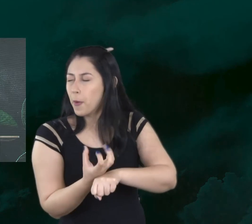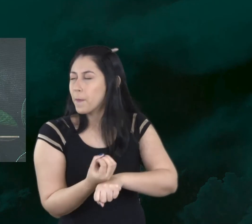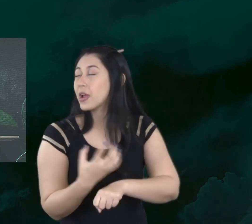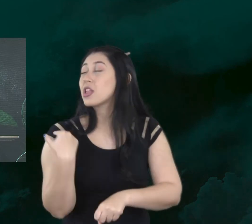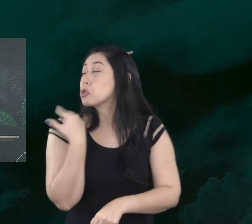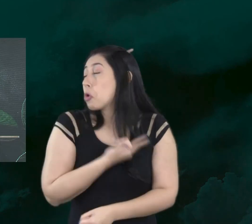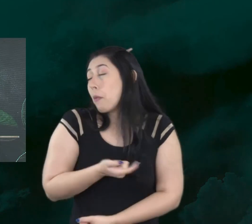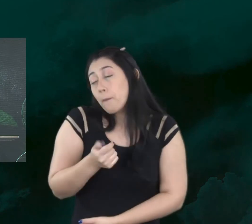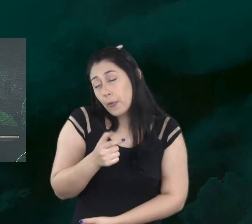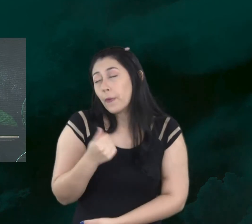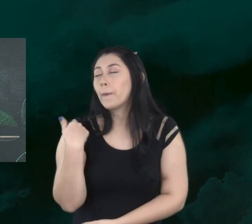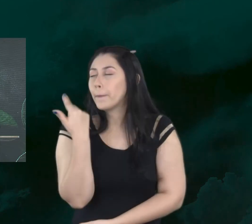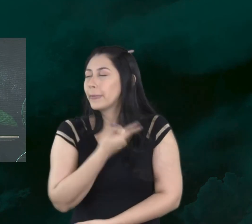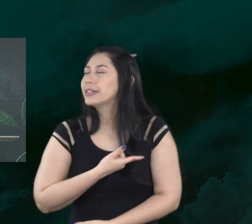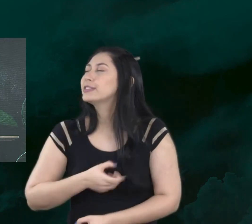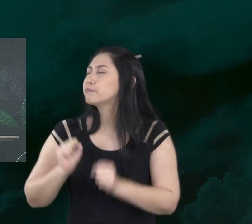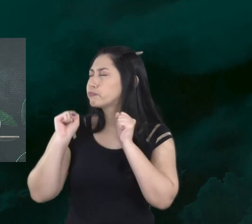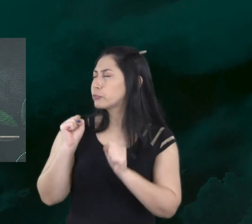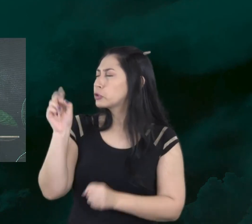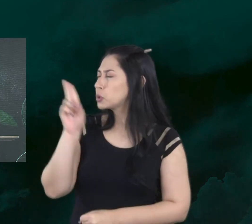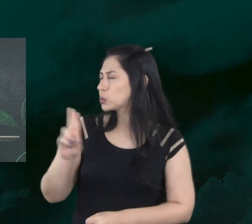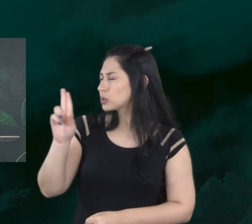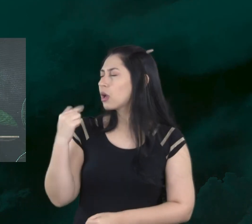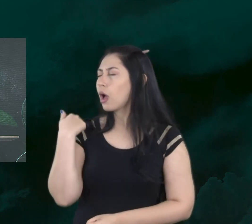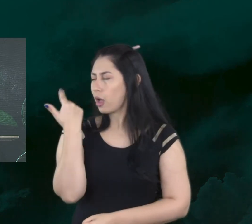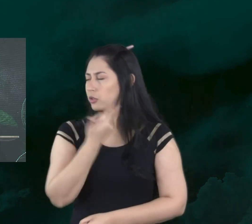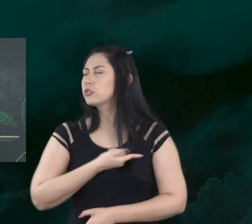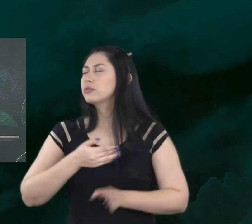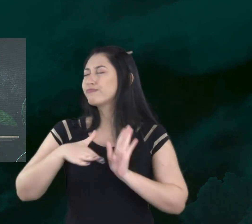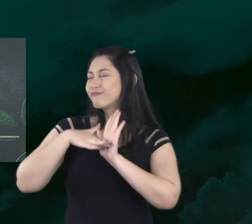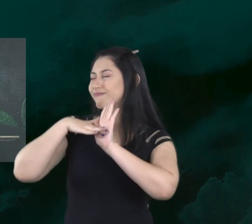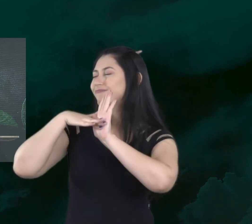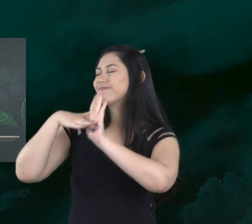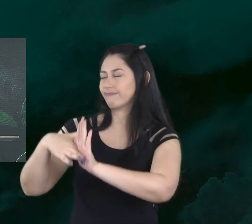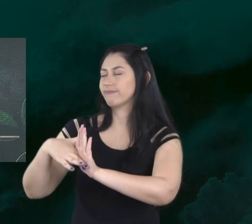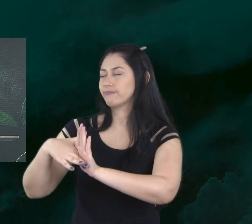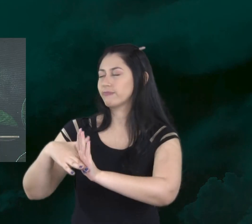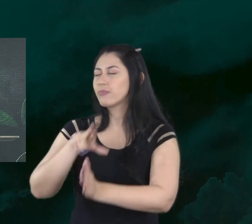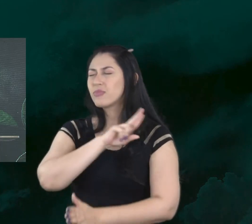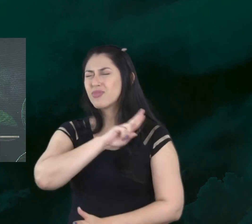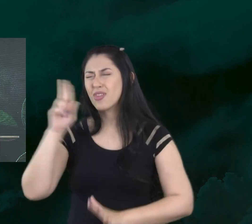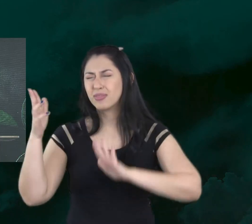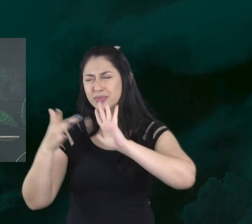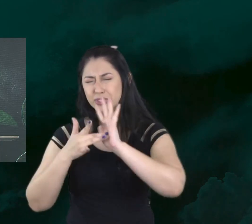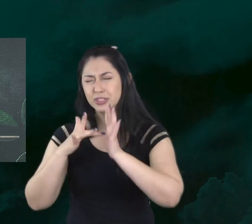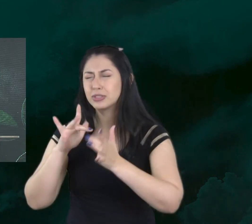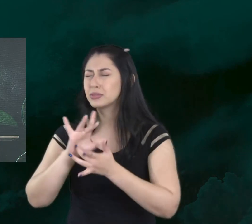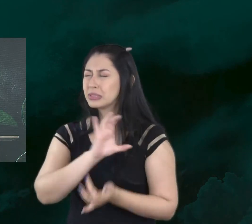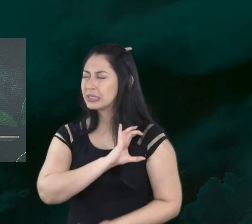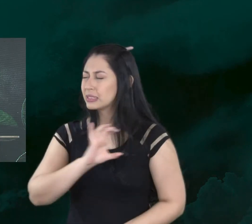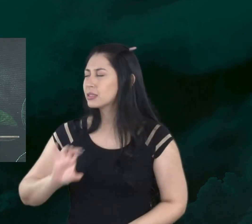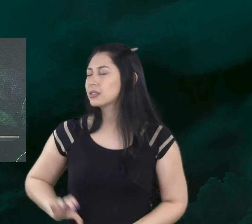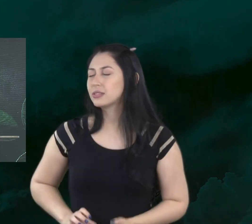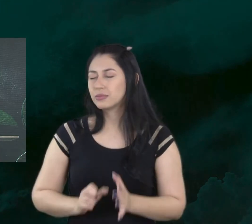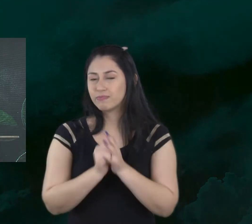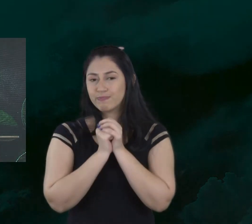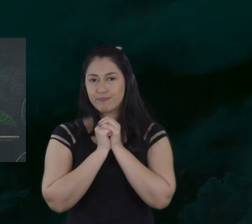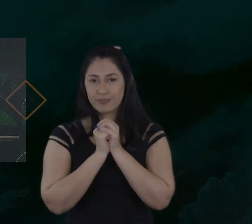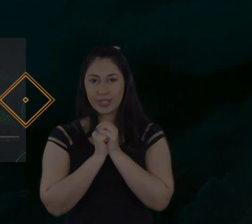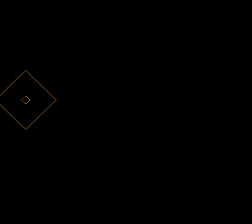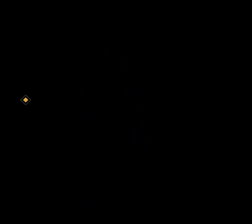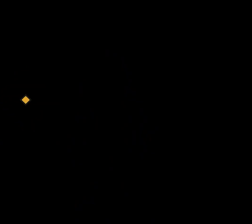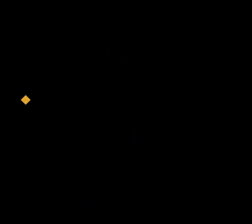ser úteis para trazer o Senhor de volta no cumprimento da tua vontade. Em nome do Senhor Jesus Cristo, amém.